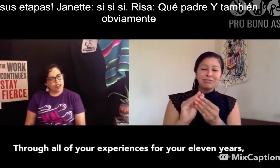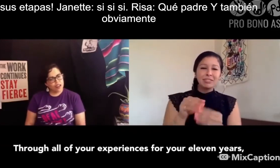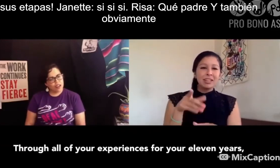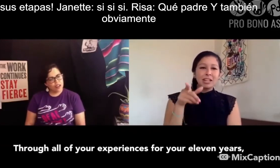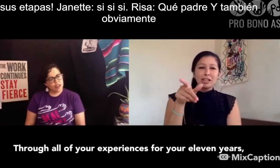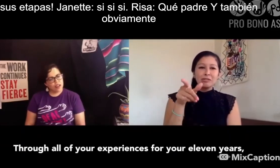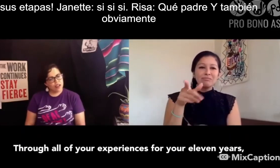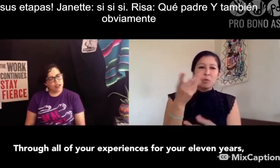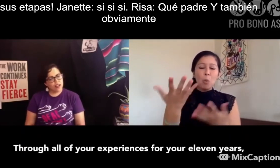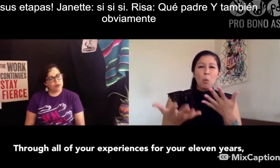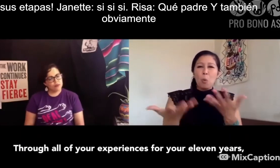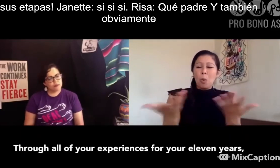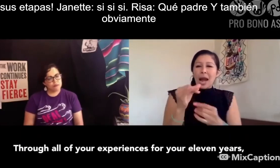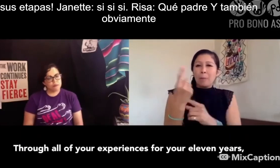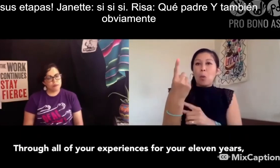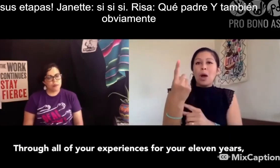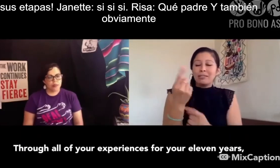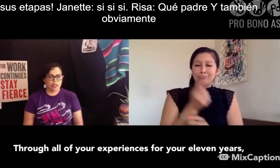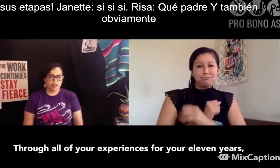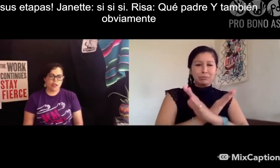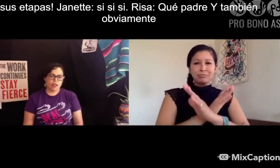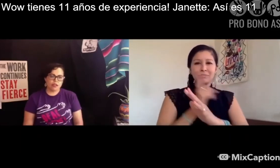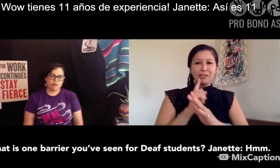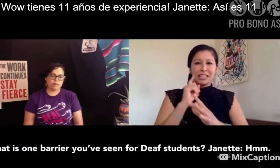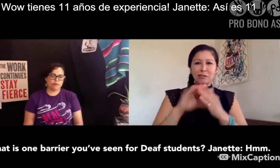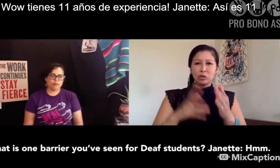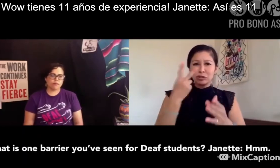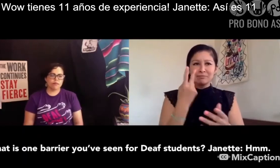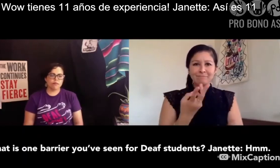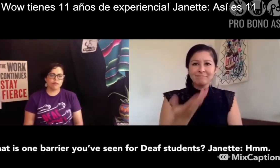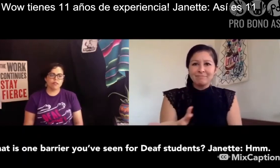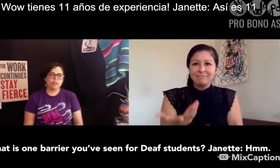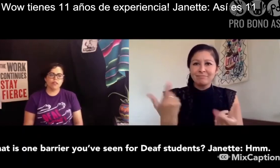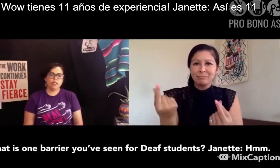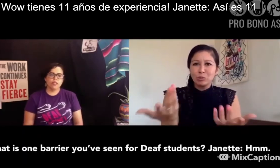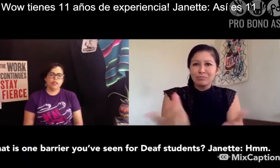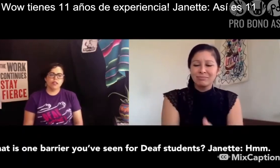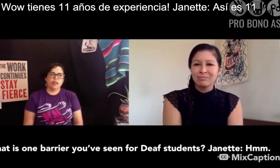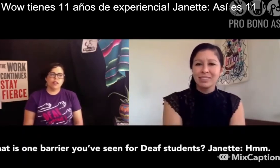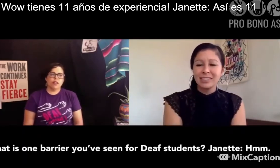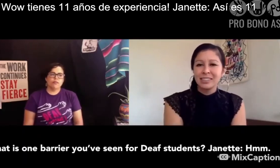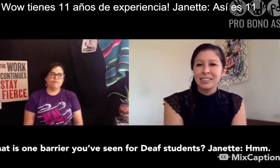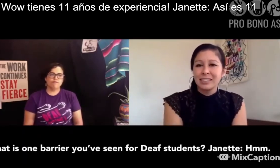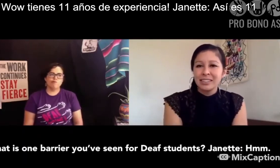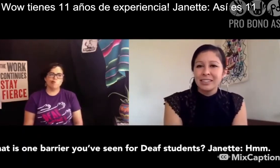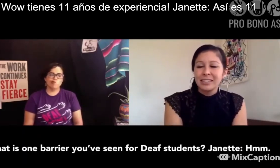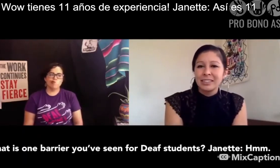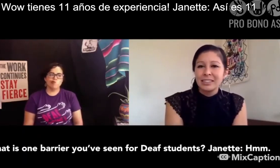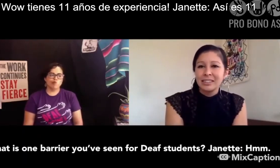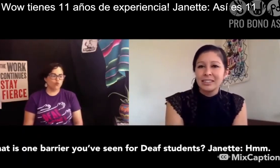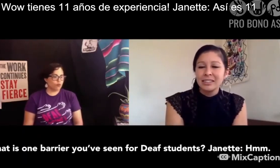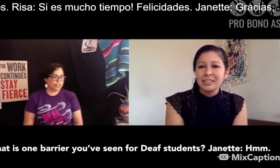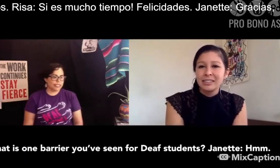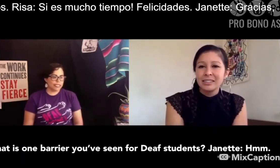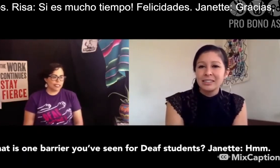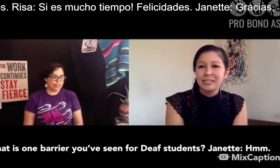Sí, sí, sí. Qué padre. Y también, obviamente, wow, tienes 11 años de experiencia. Así